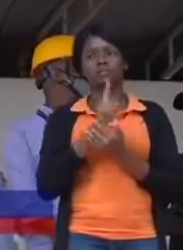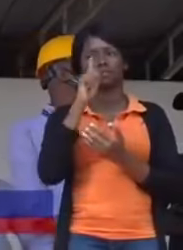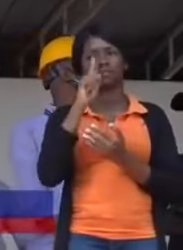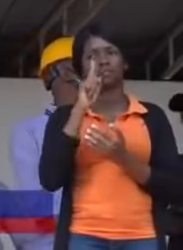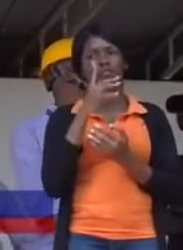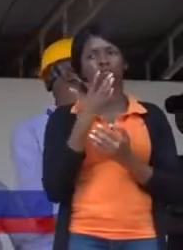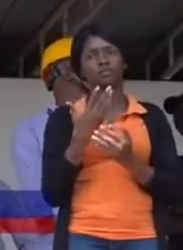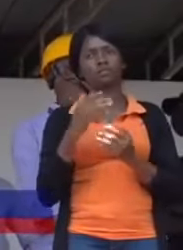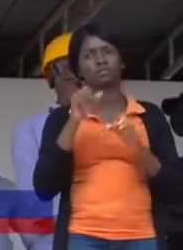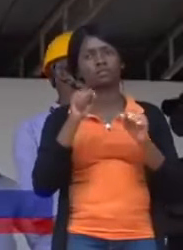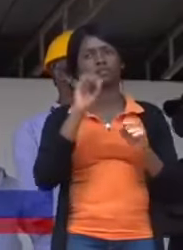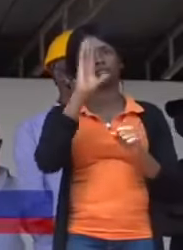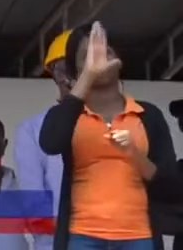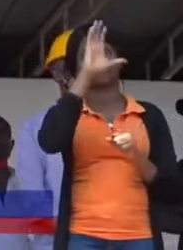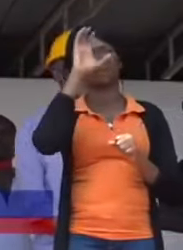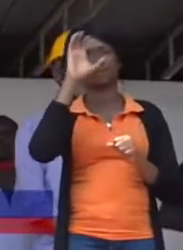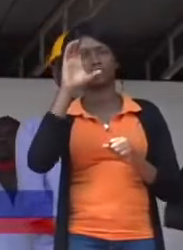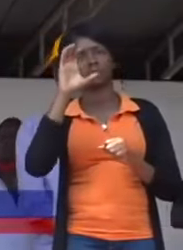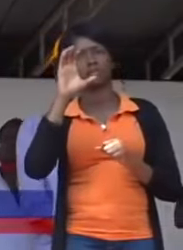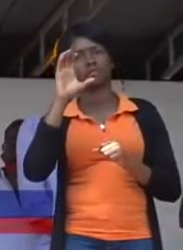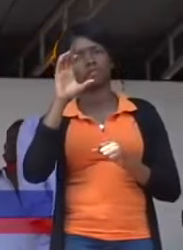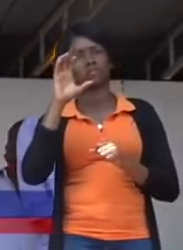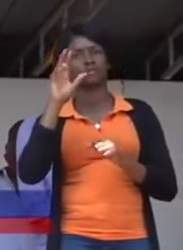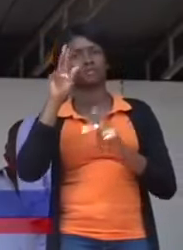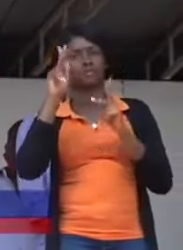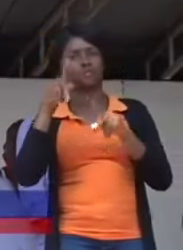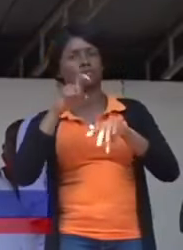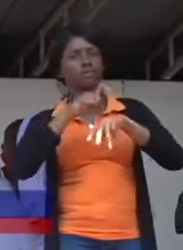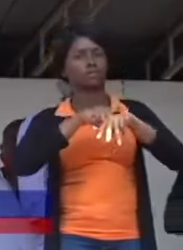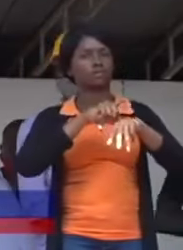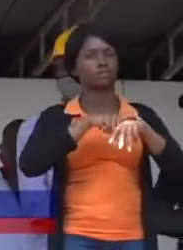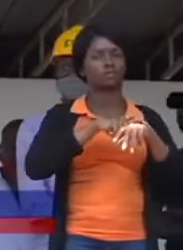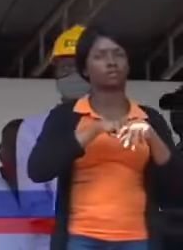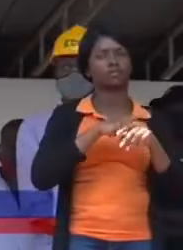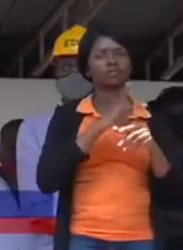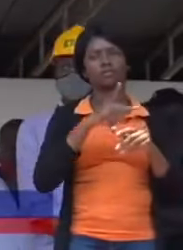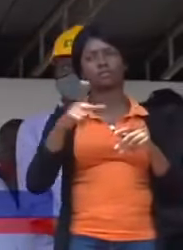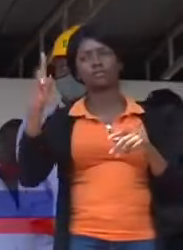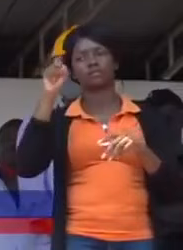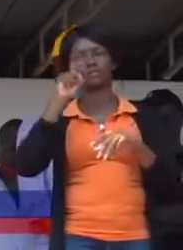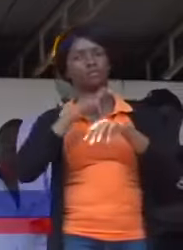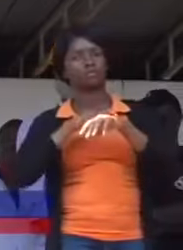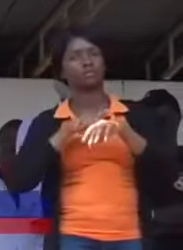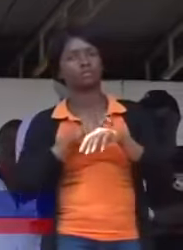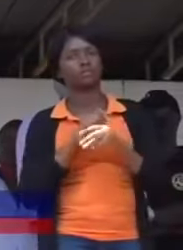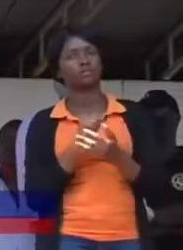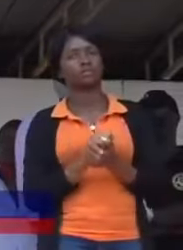mené 500 moun l'heure par heure en haut. Combien cobl a coûté?